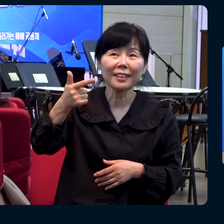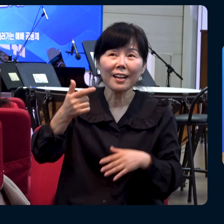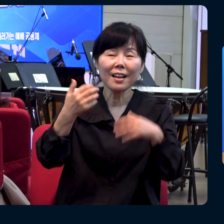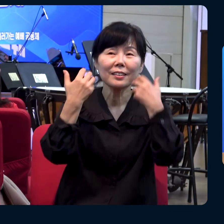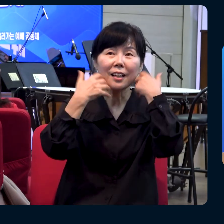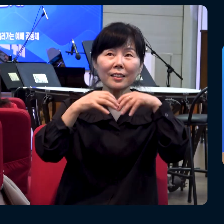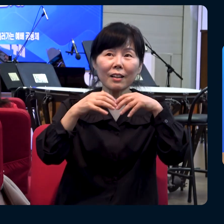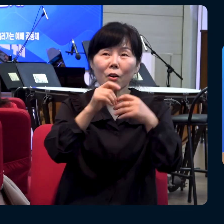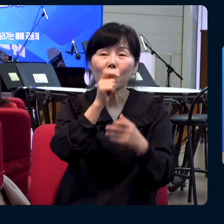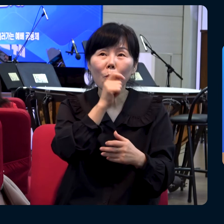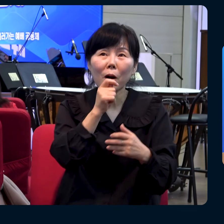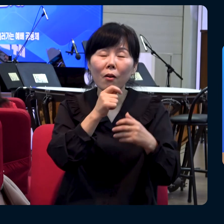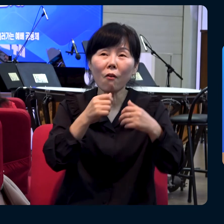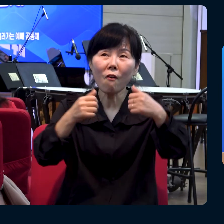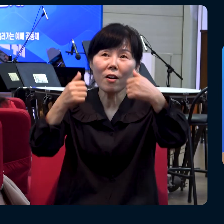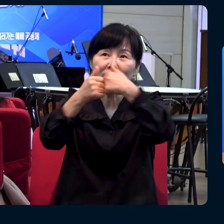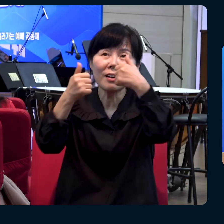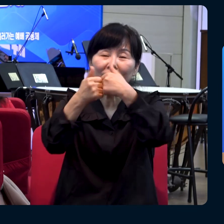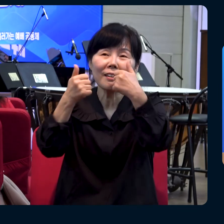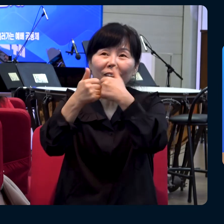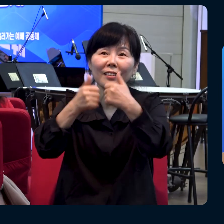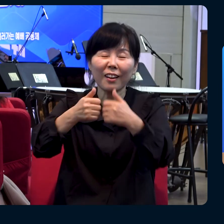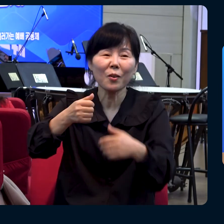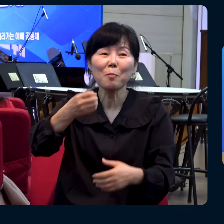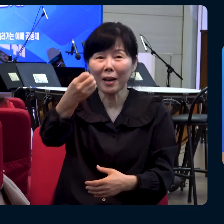있어요. 제가 좀 앞으로 올라와요.